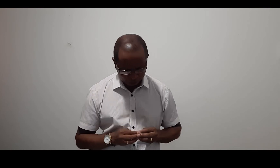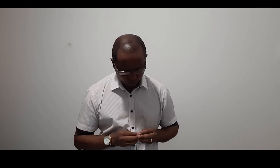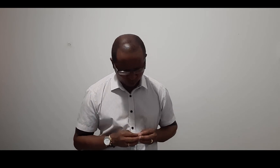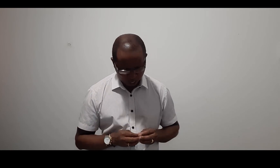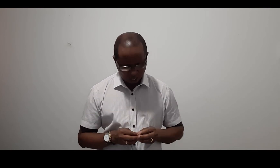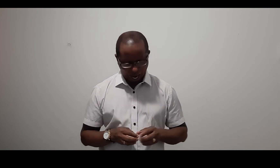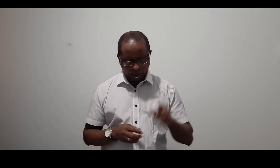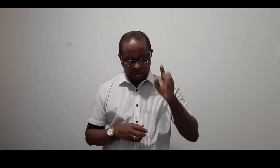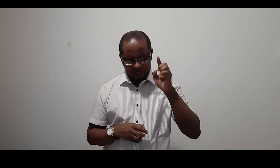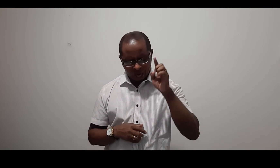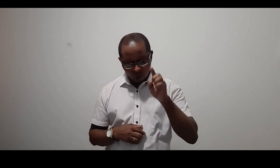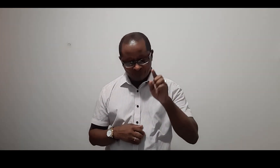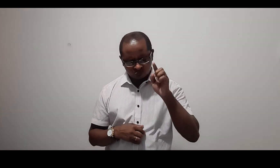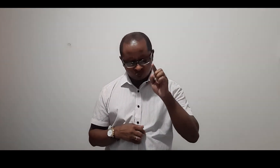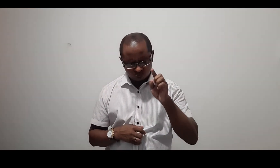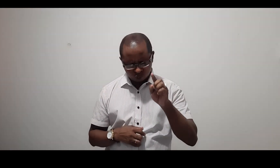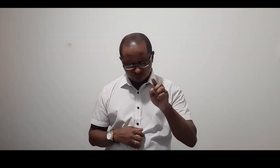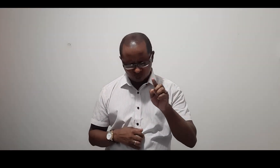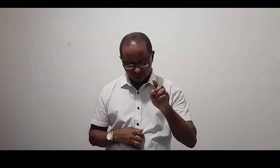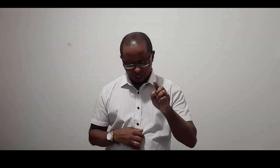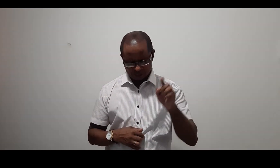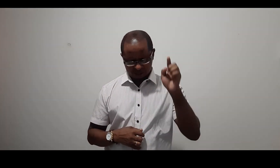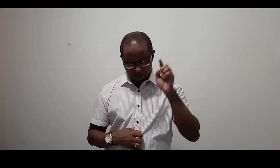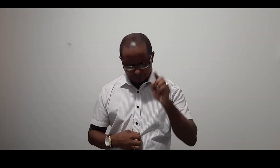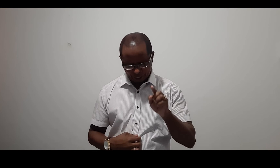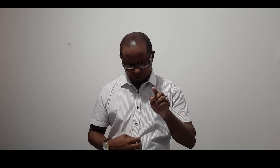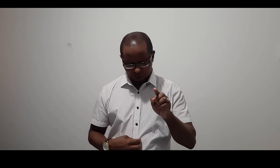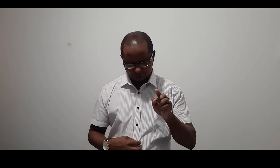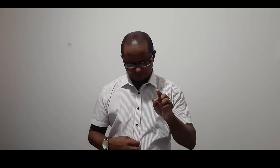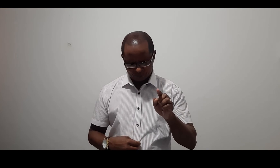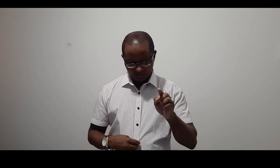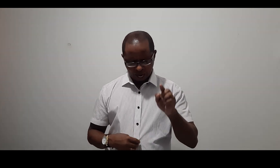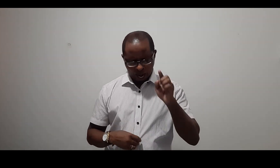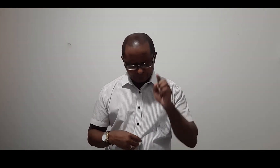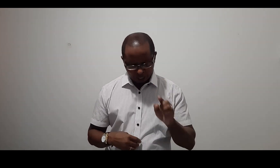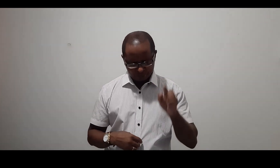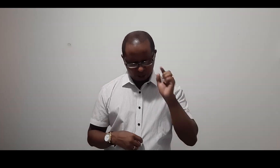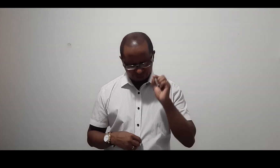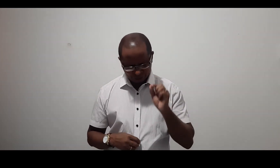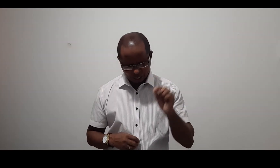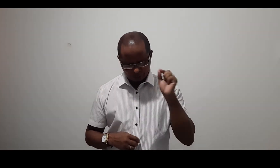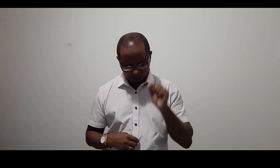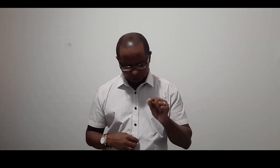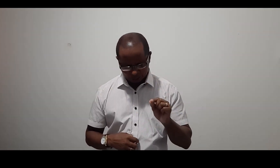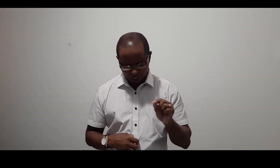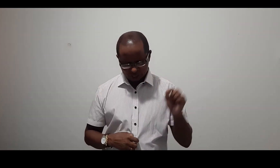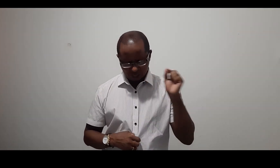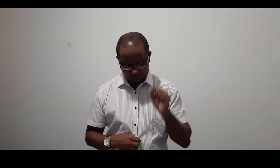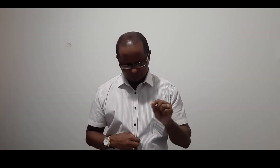nenako, ary ao amy torotoro fo sy manery tena, hamelombelona ny fanahiny manery tena sy